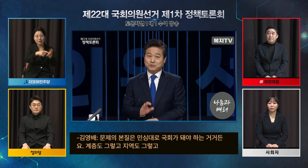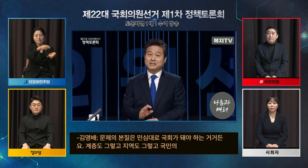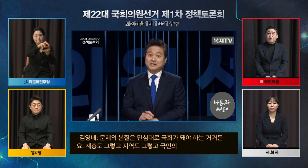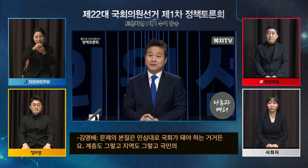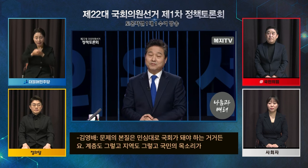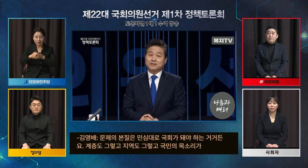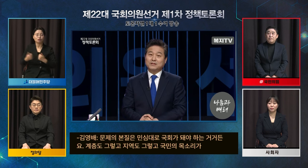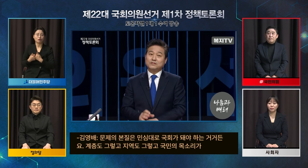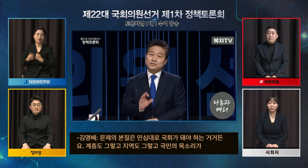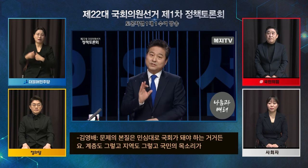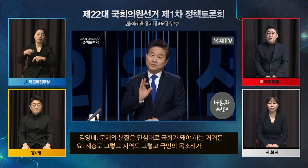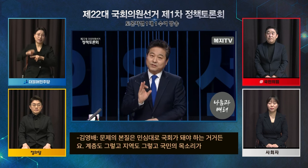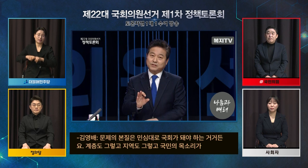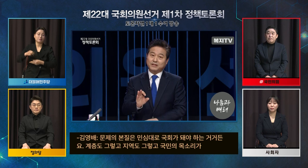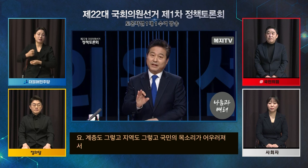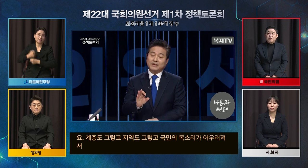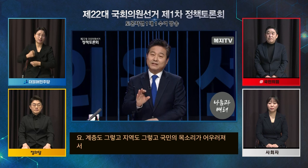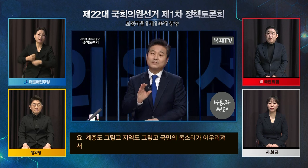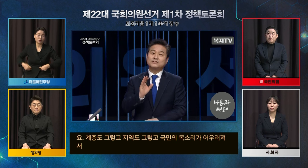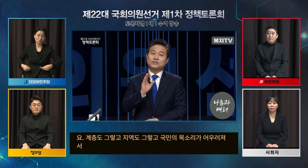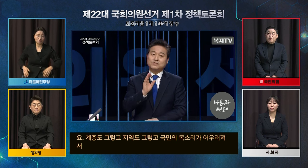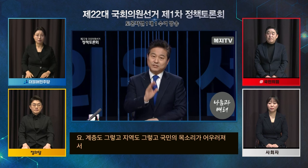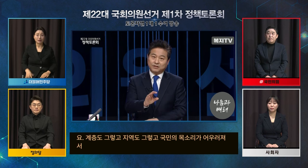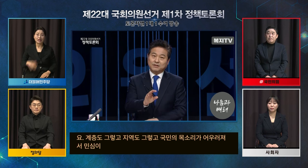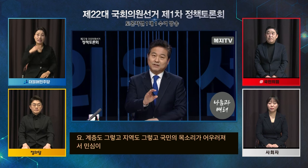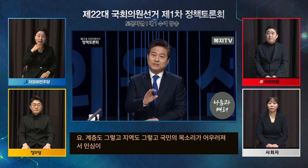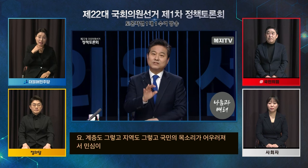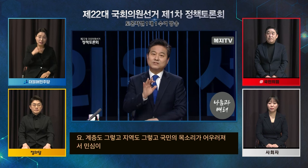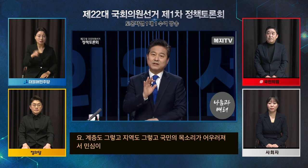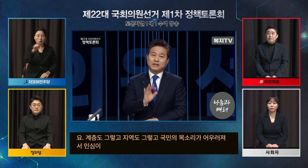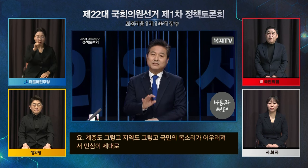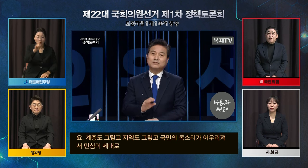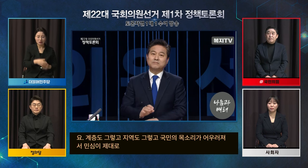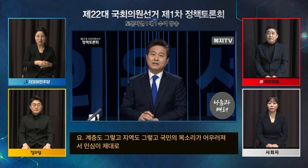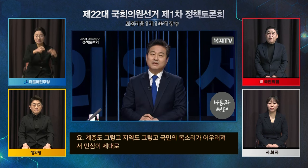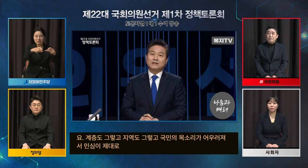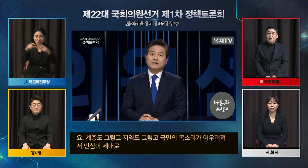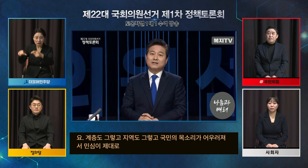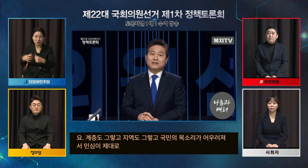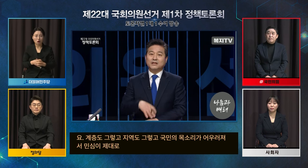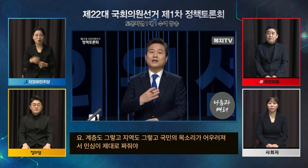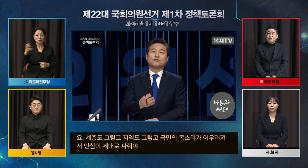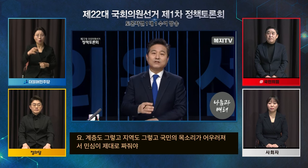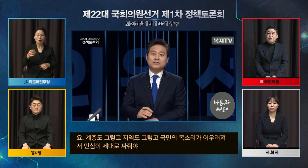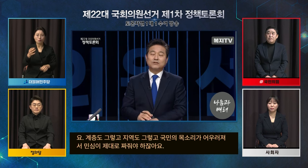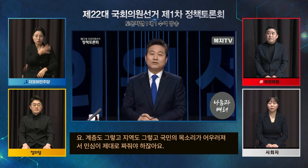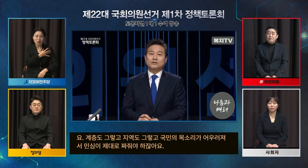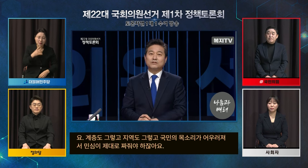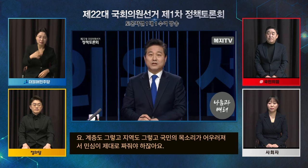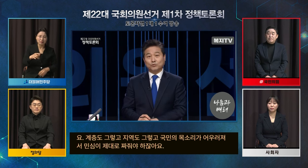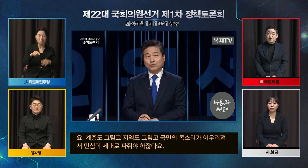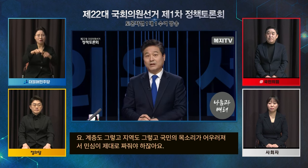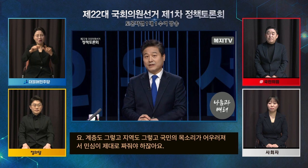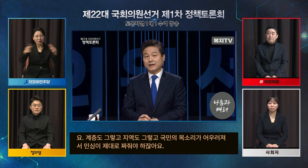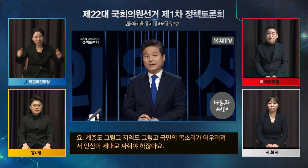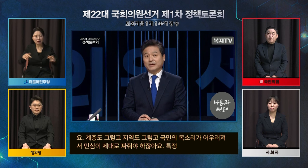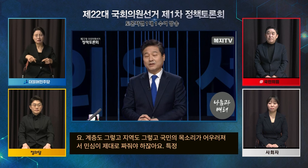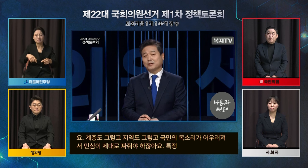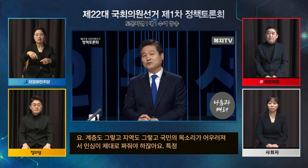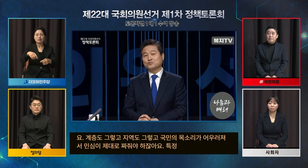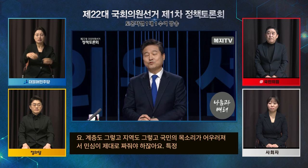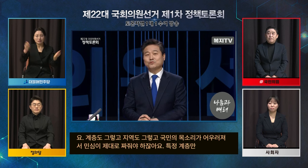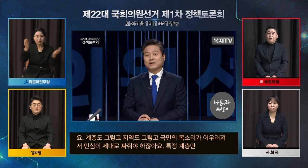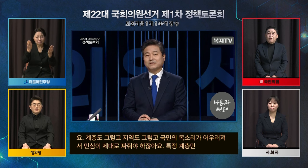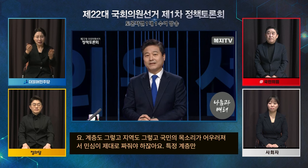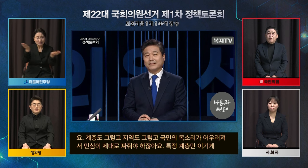구조를 짜줘야 되잖아요. 특정 연령대, 특정 지역, 특정 계층만 이기게 되는 선거제도라는 게